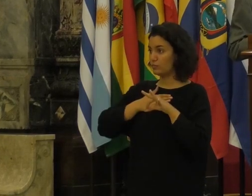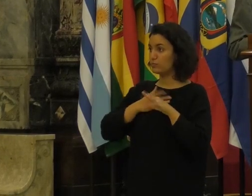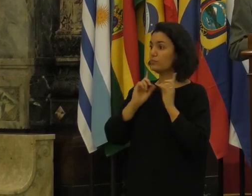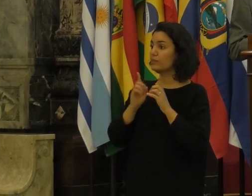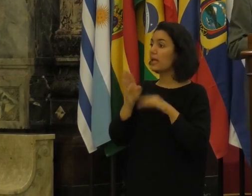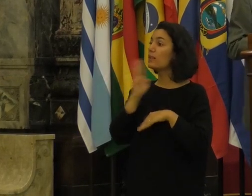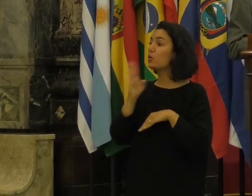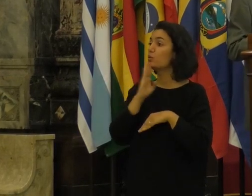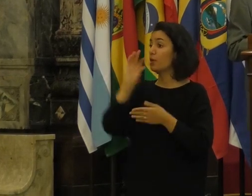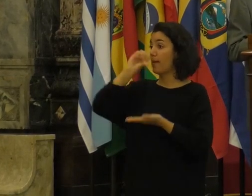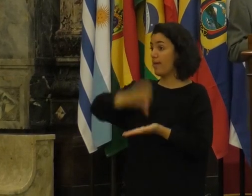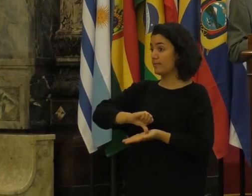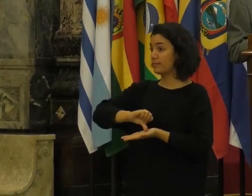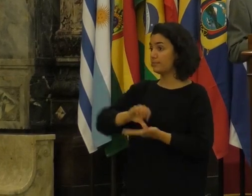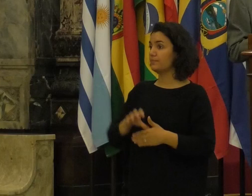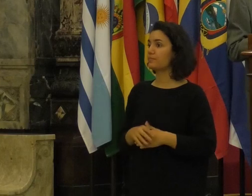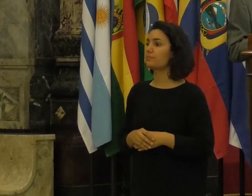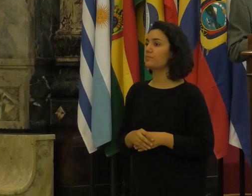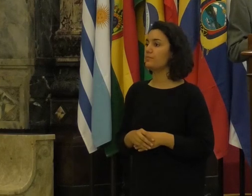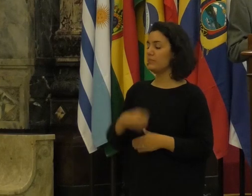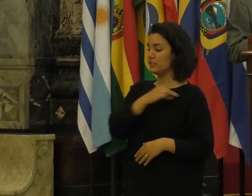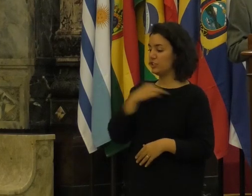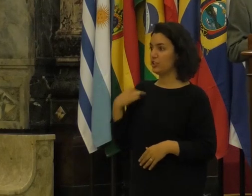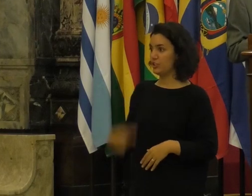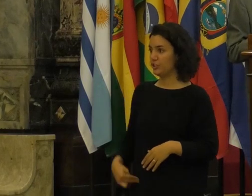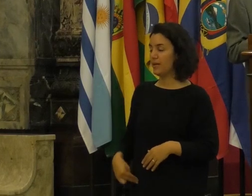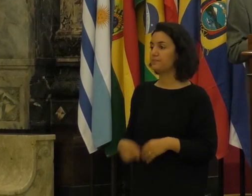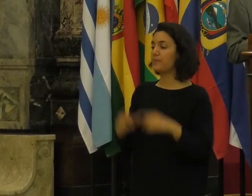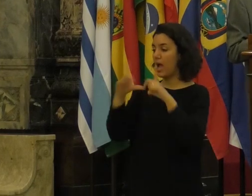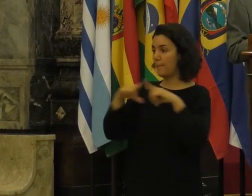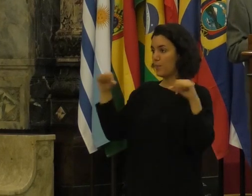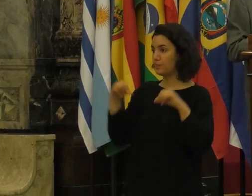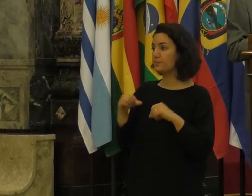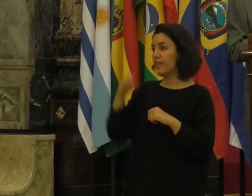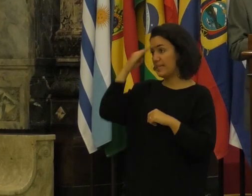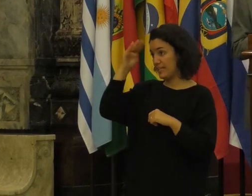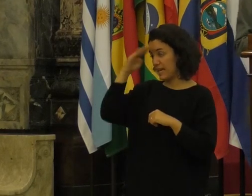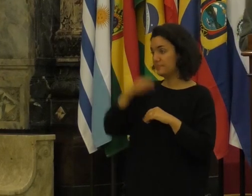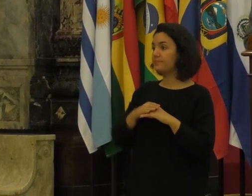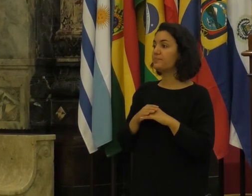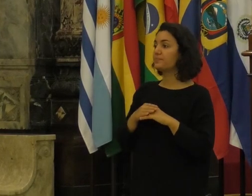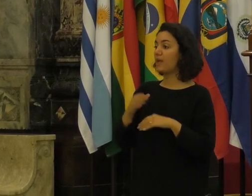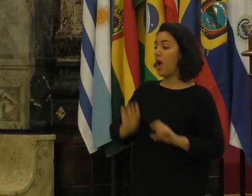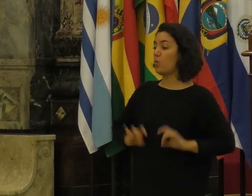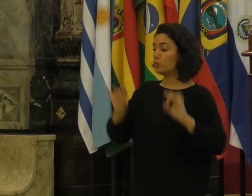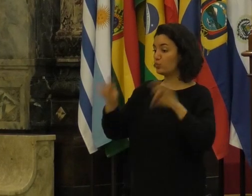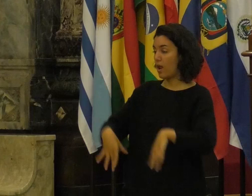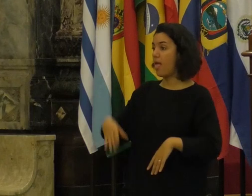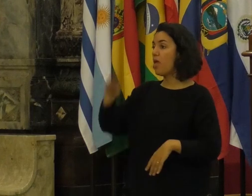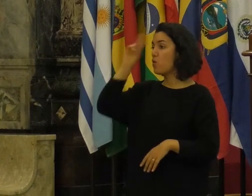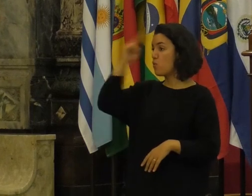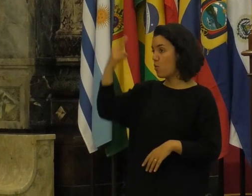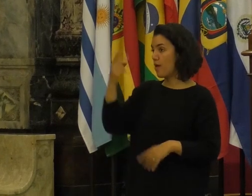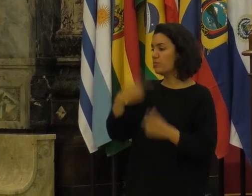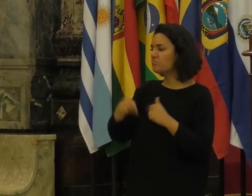Estados Unidos como país, China, Japón, Israel, Australia y Uruguay. Me parecieron